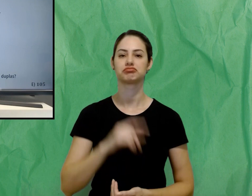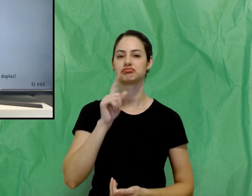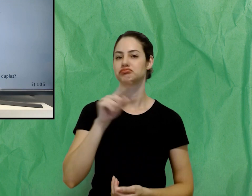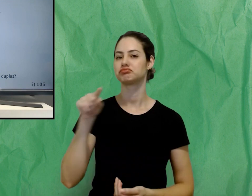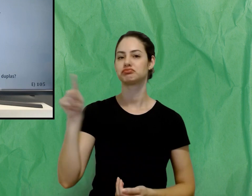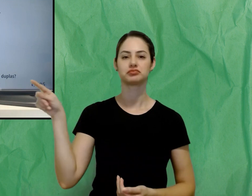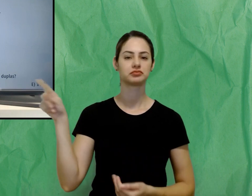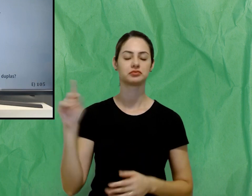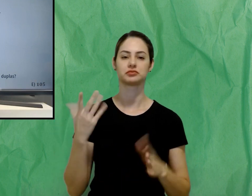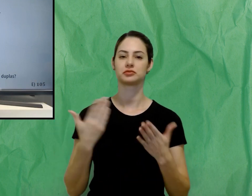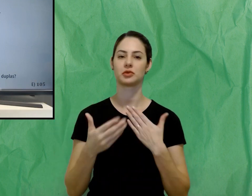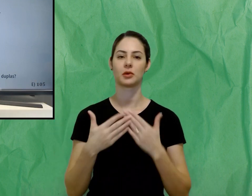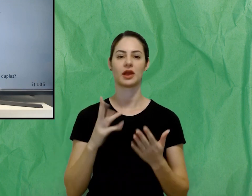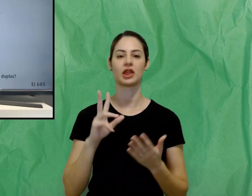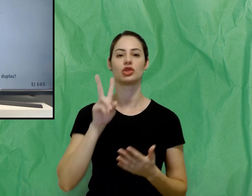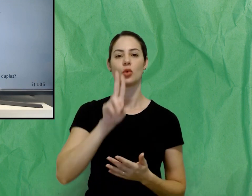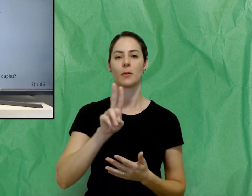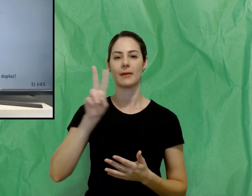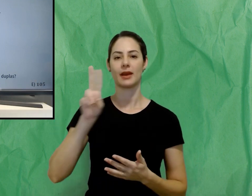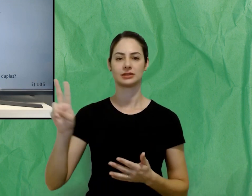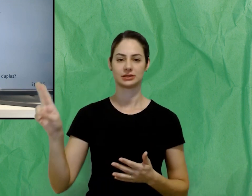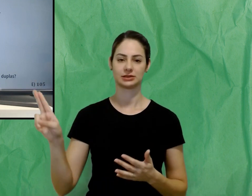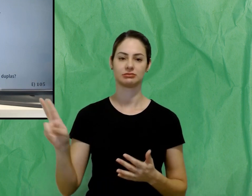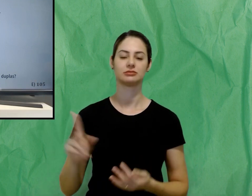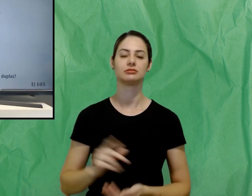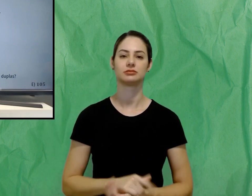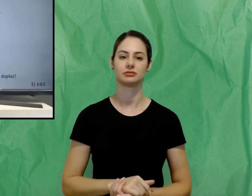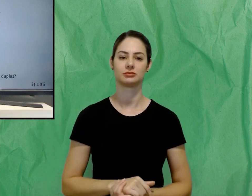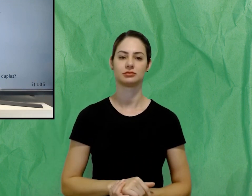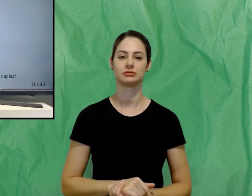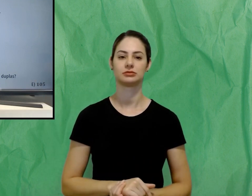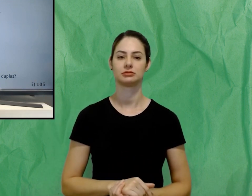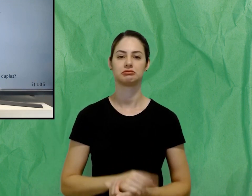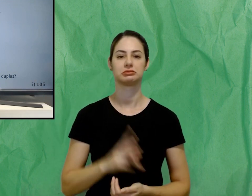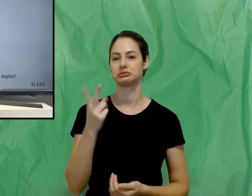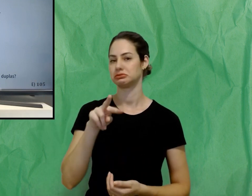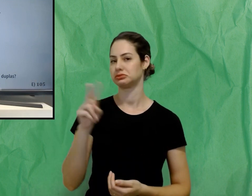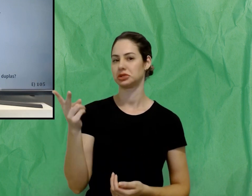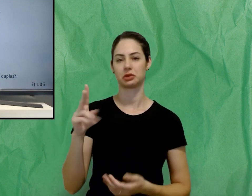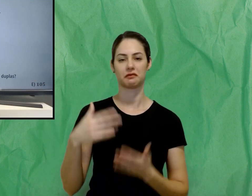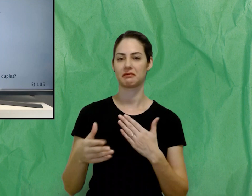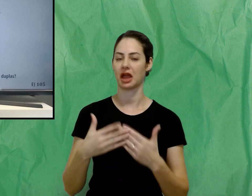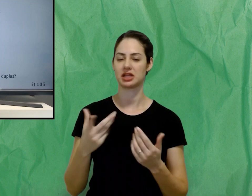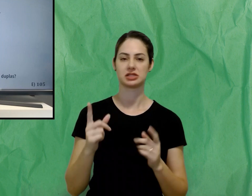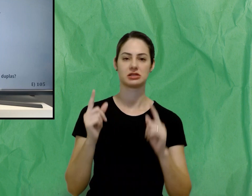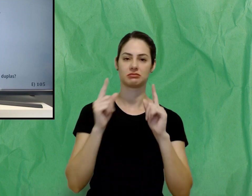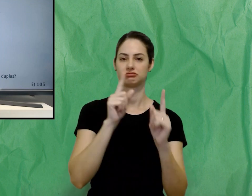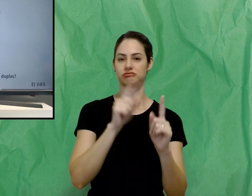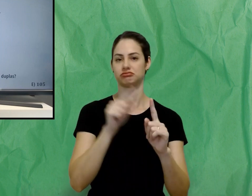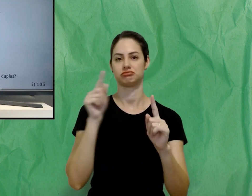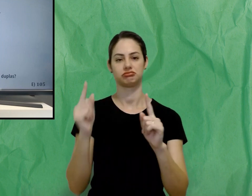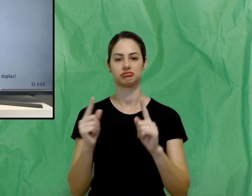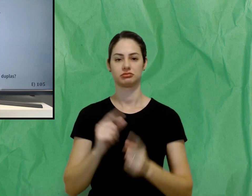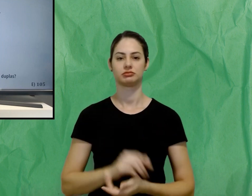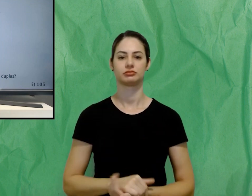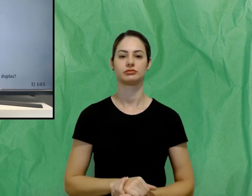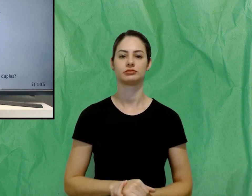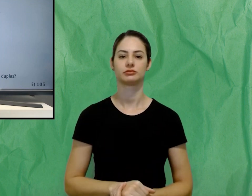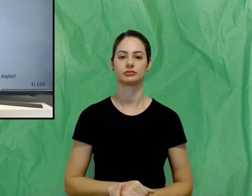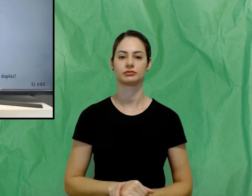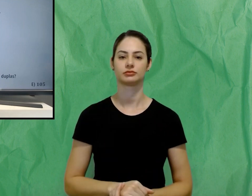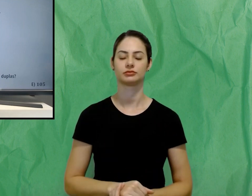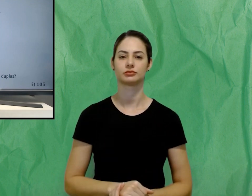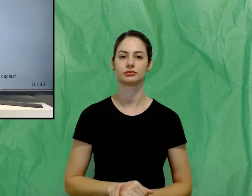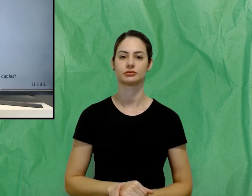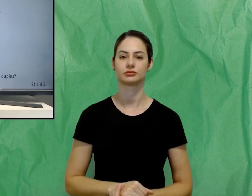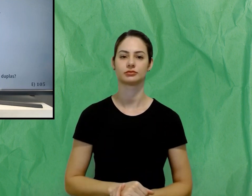duplas elas podem ser trocadas e a posição entre as duplas também não faz diferença. Suponhamos que D4 entre